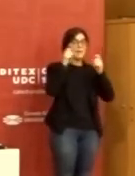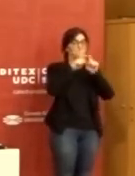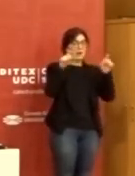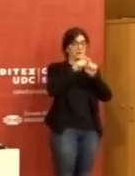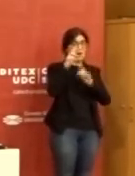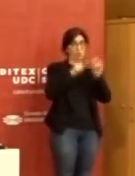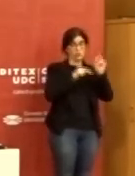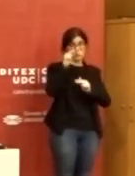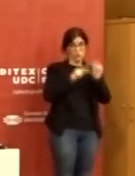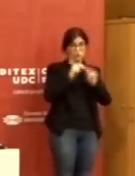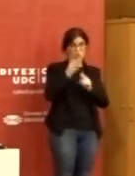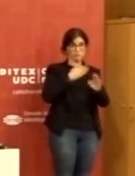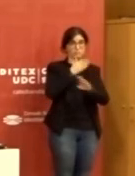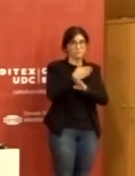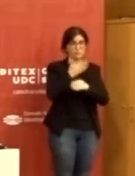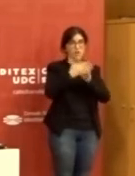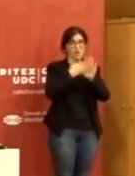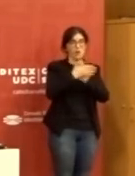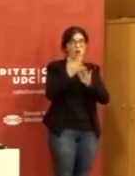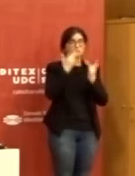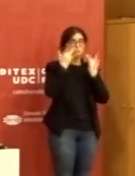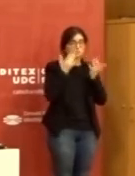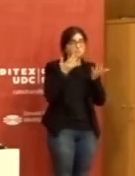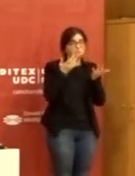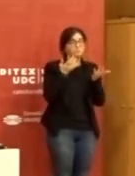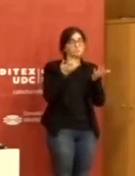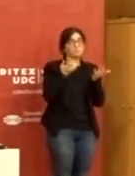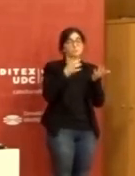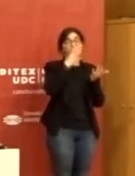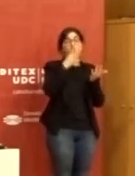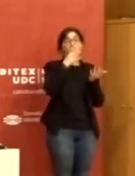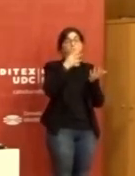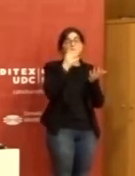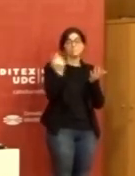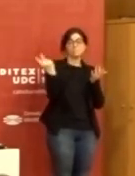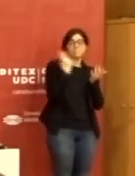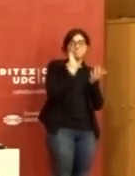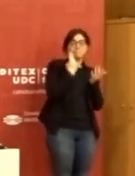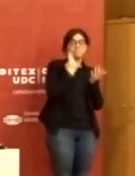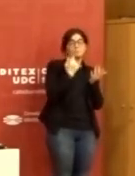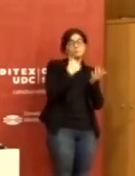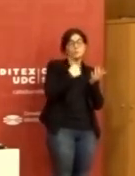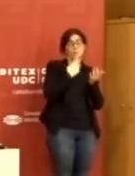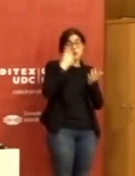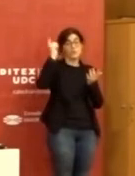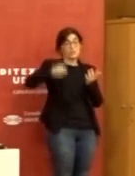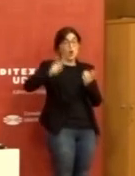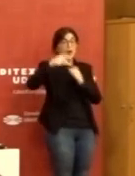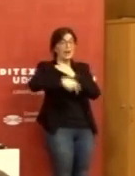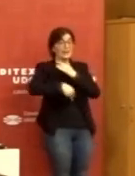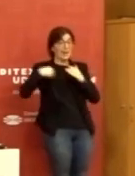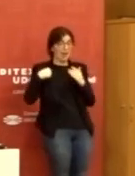a hablar con ellos. La razón por la que fui a hablar con ellos fue que yo tengo amistad personal con el director general de la empresa y entonces me